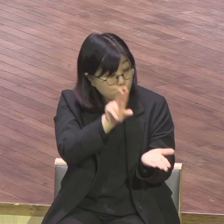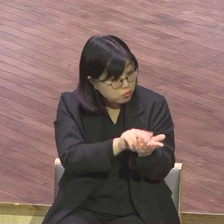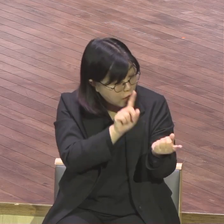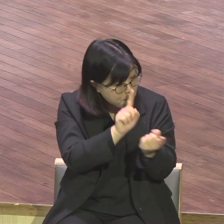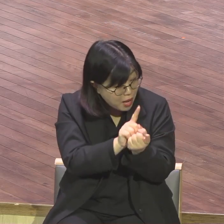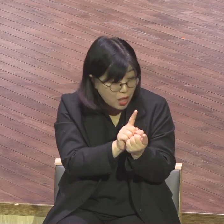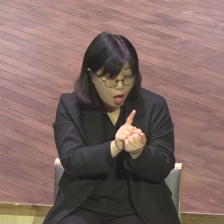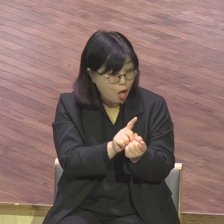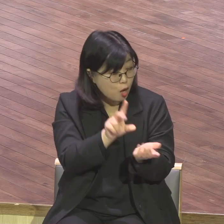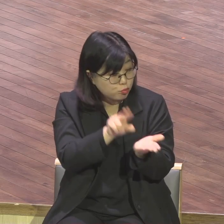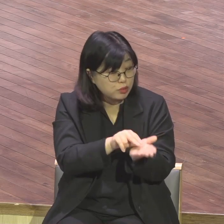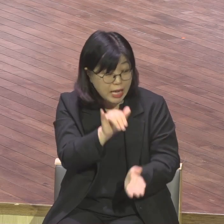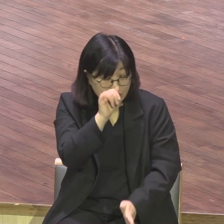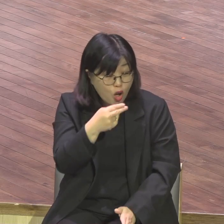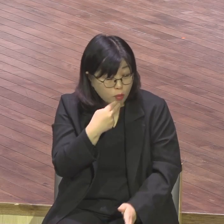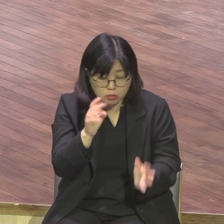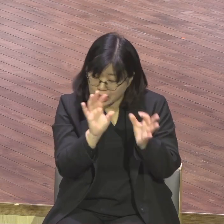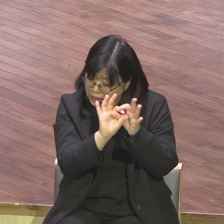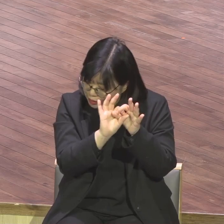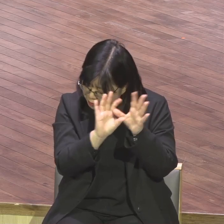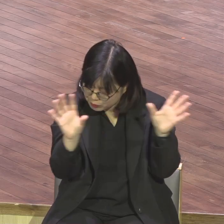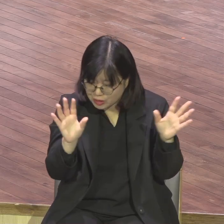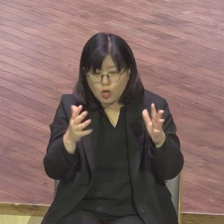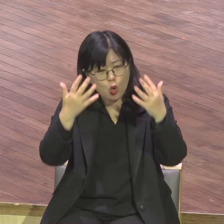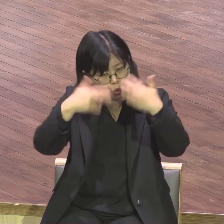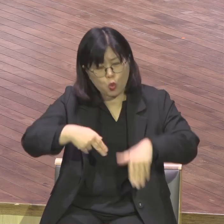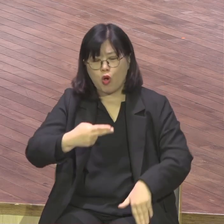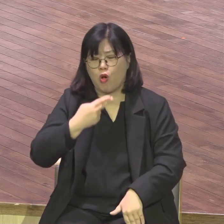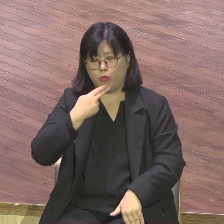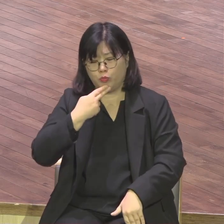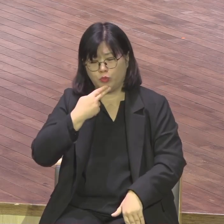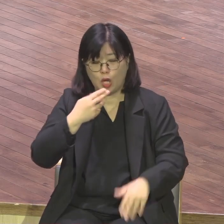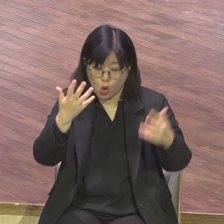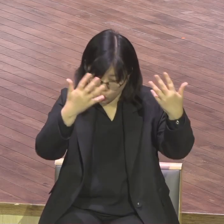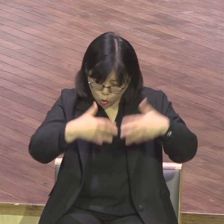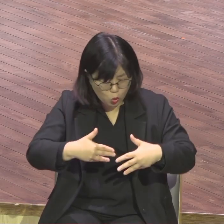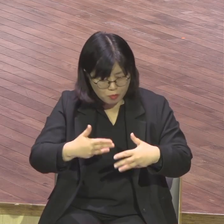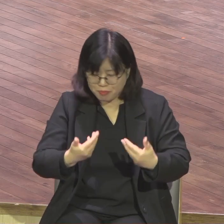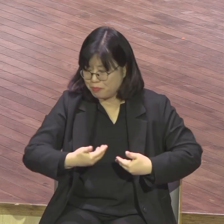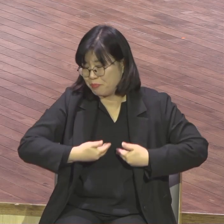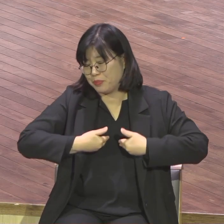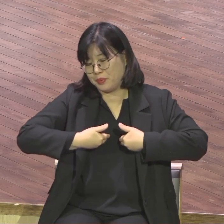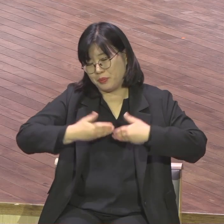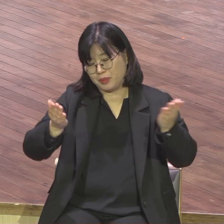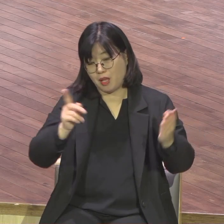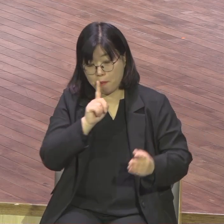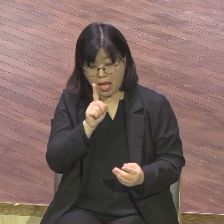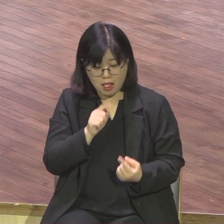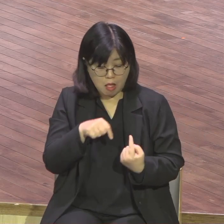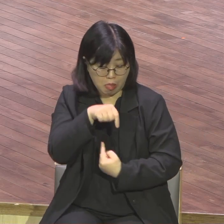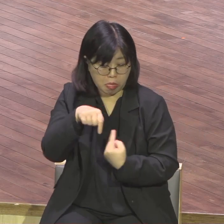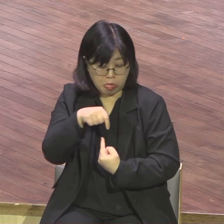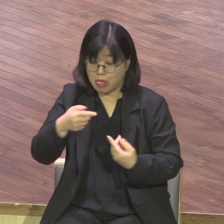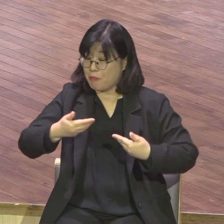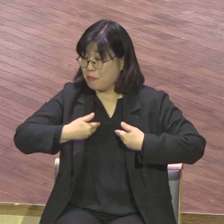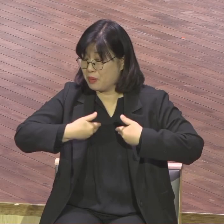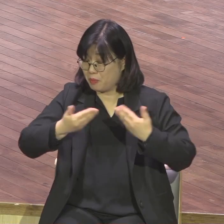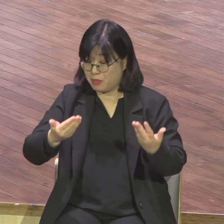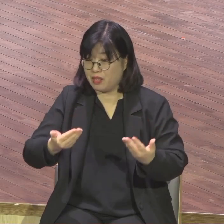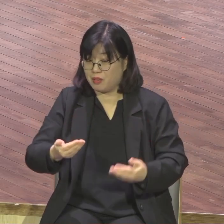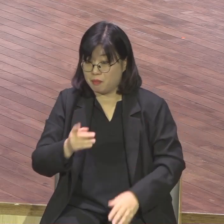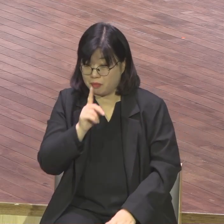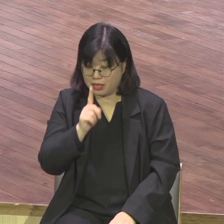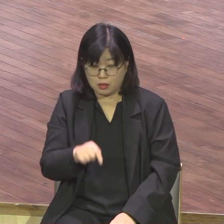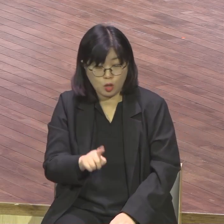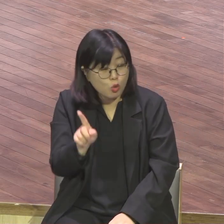한마디로 조건을 달지 마라. 변명하지 마라. 조건 달지 말고 상대방이 어떻게 나오든지 어떤